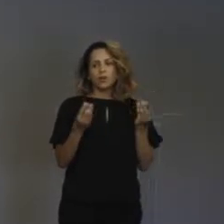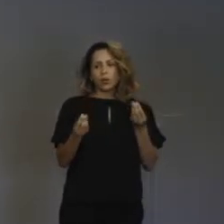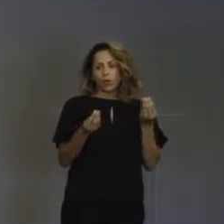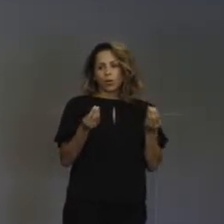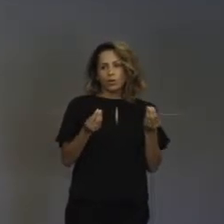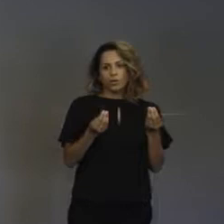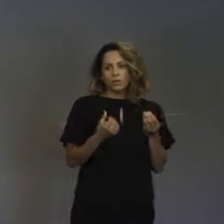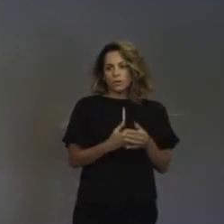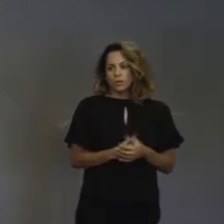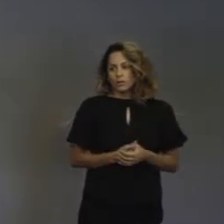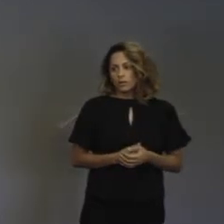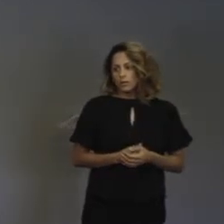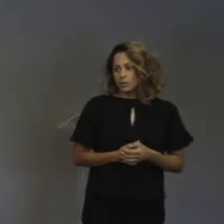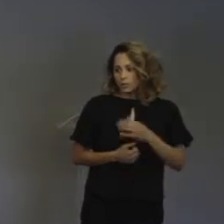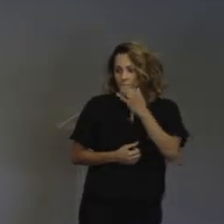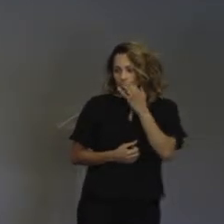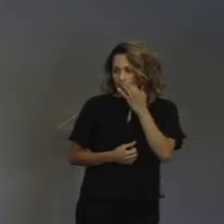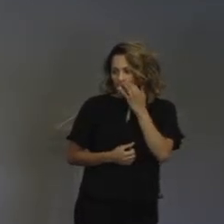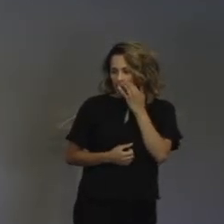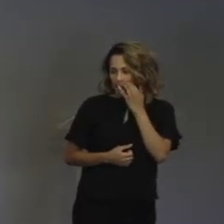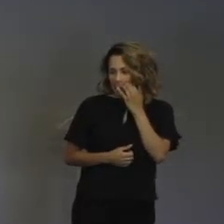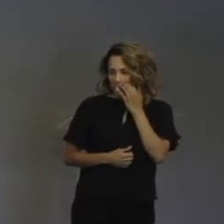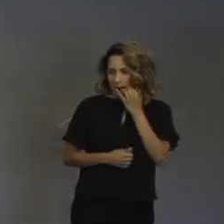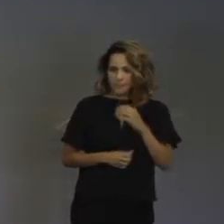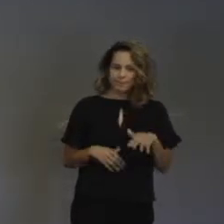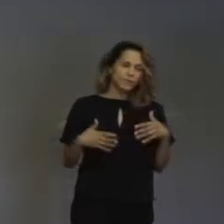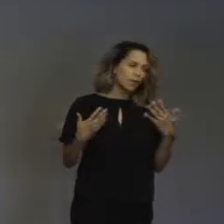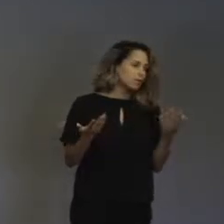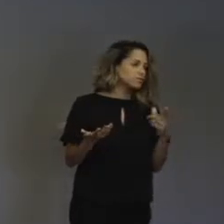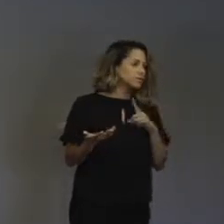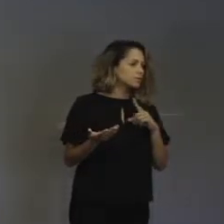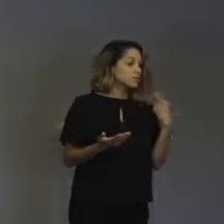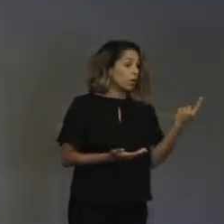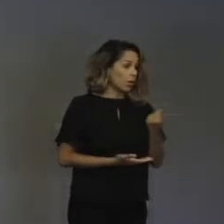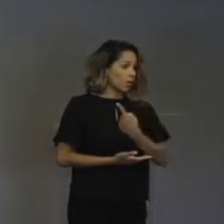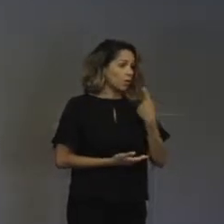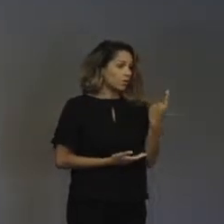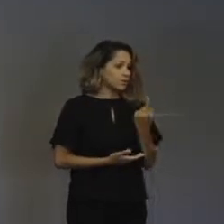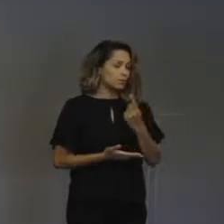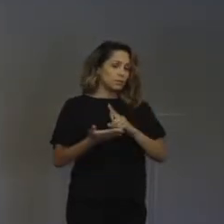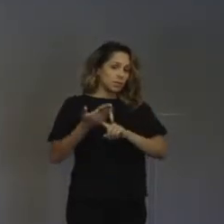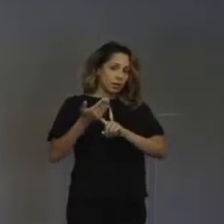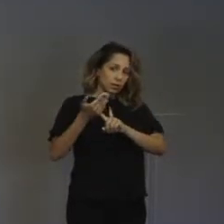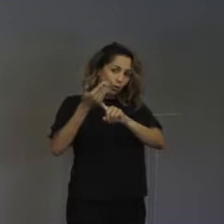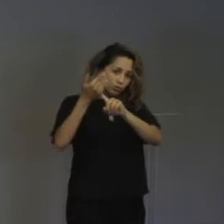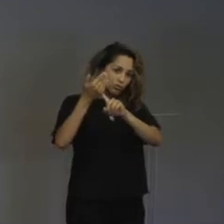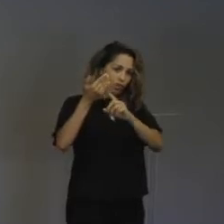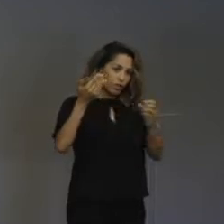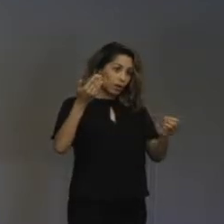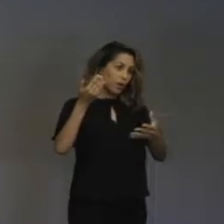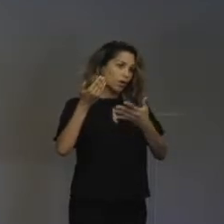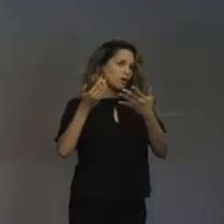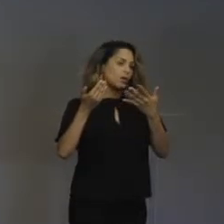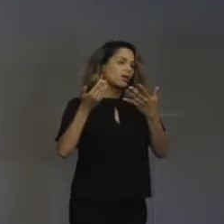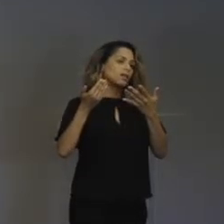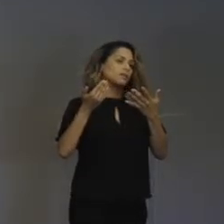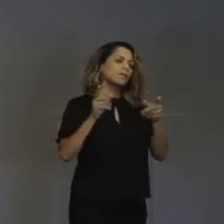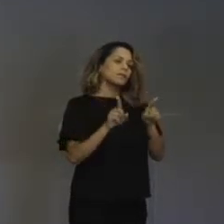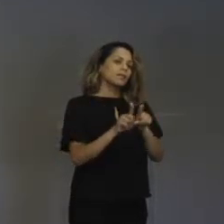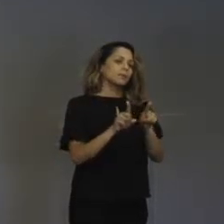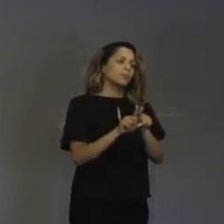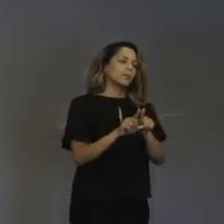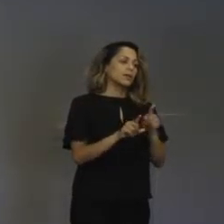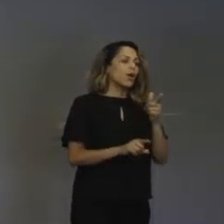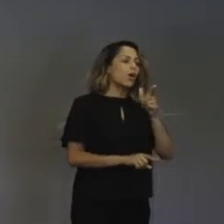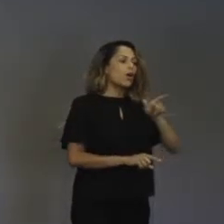né? Então, as nossas relações com as nossas relações com a tecnologia e com